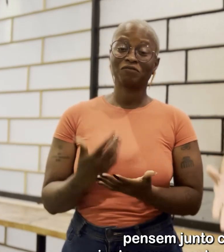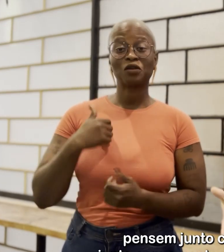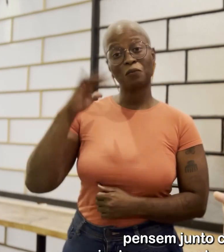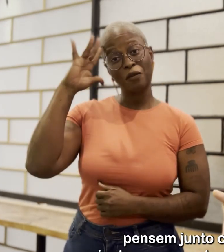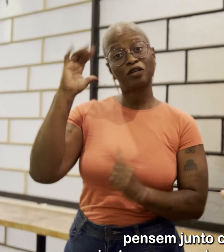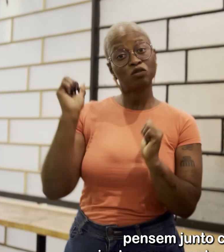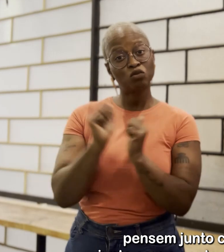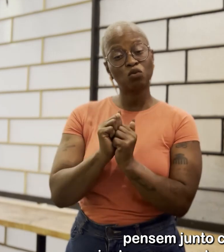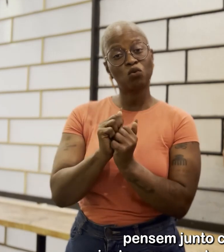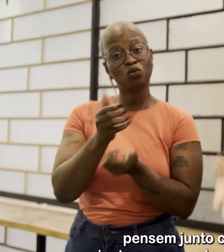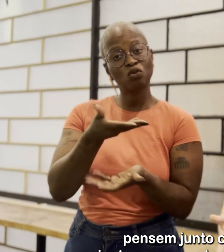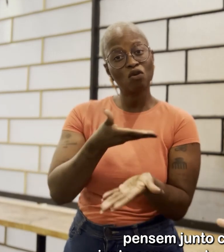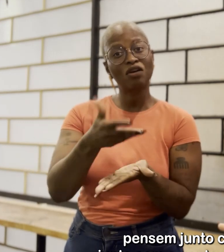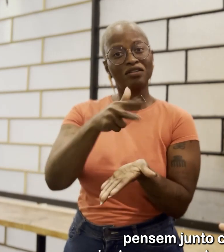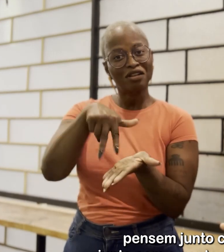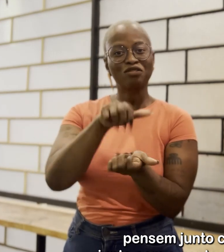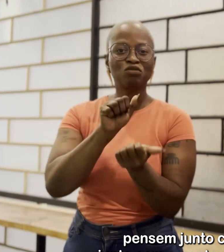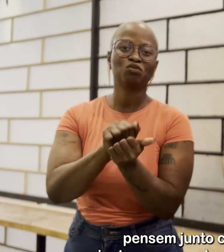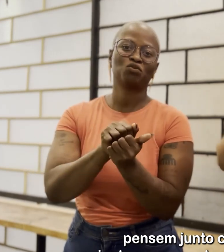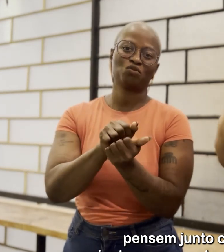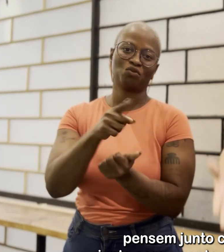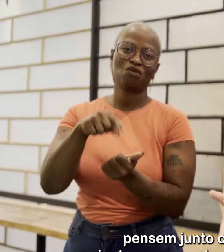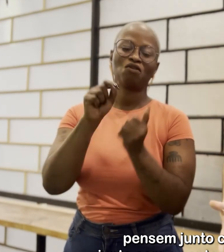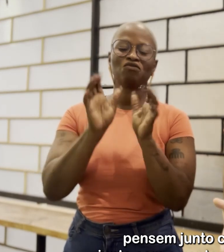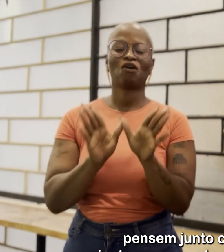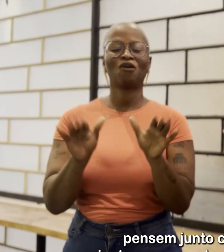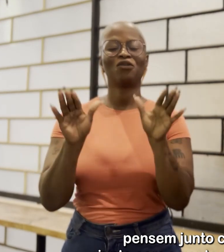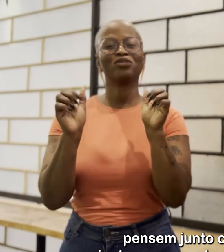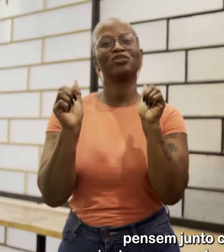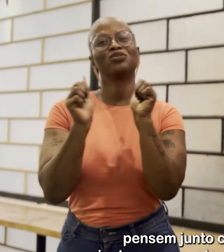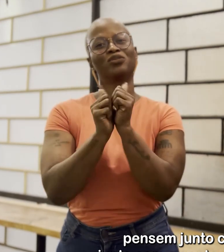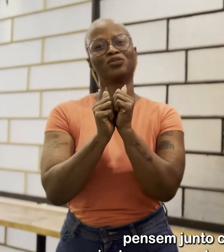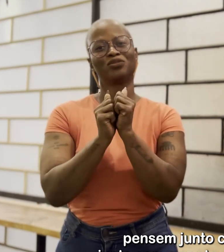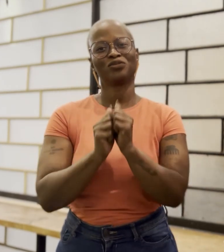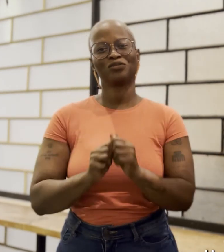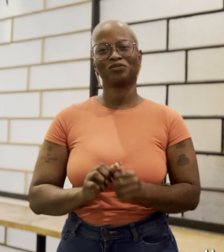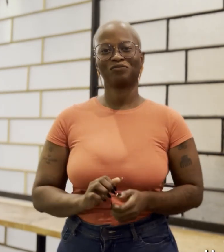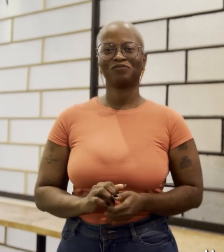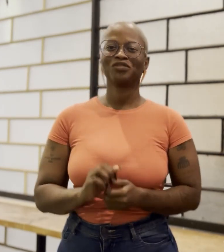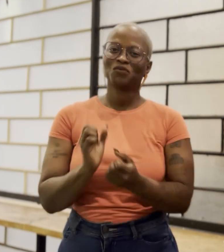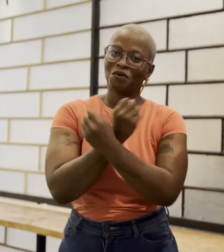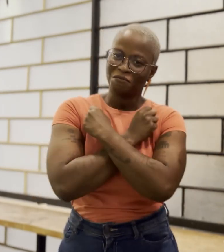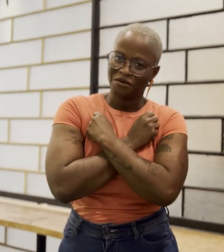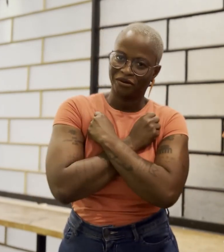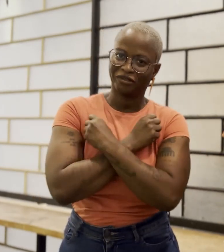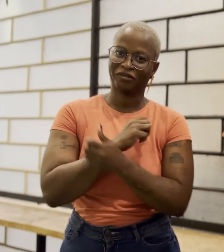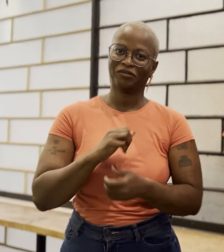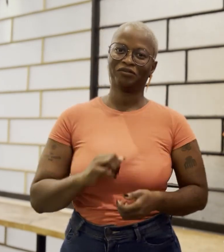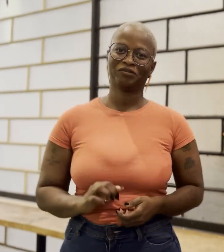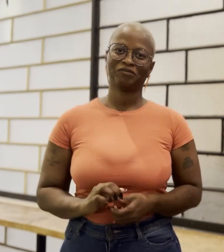pensem junto com a gente, dancem junto com a gente, voem junto com a gente. Um abraço.